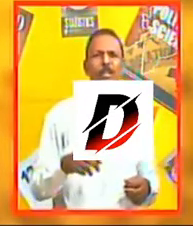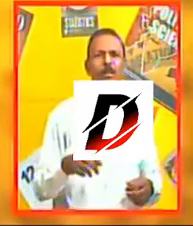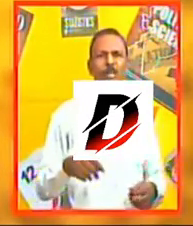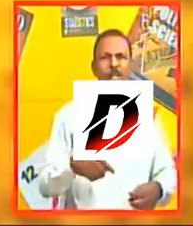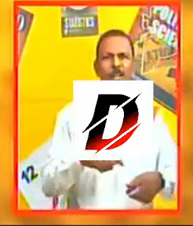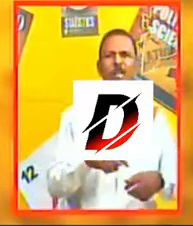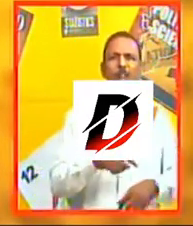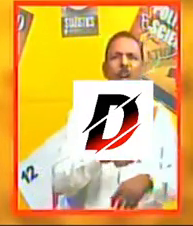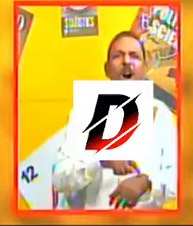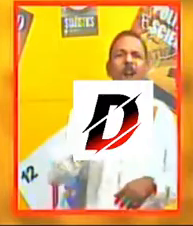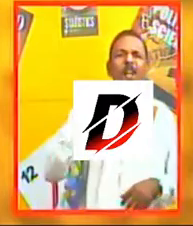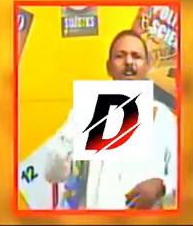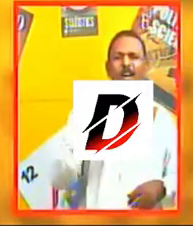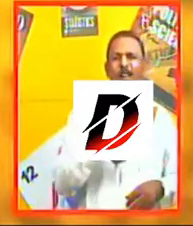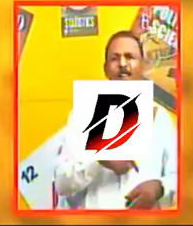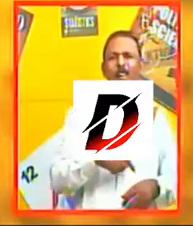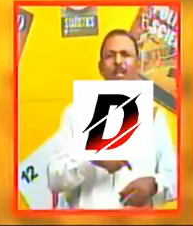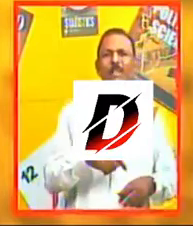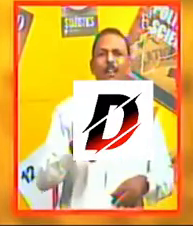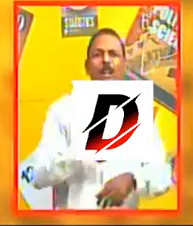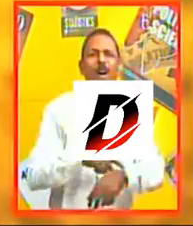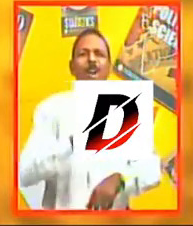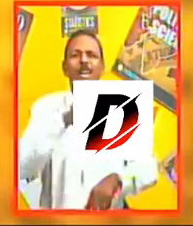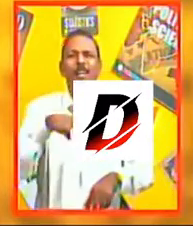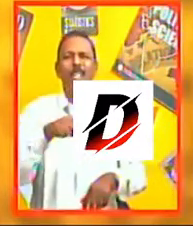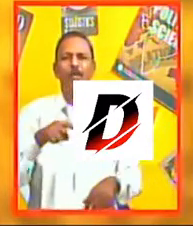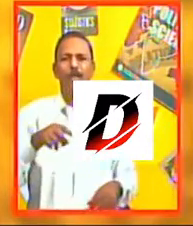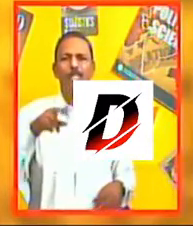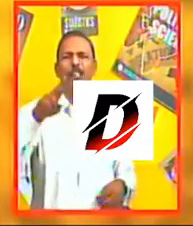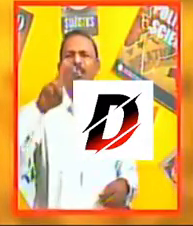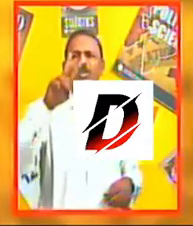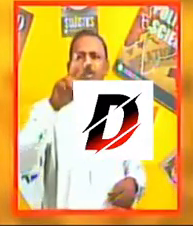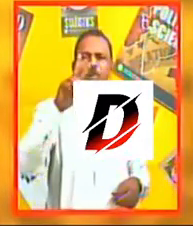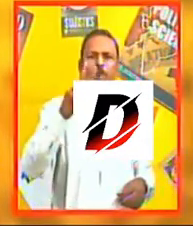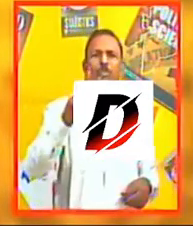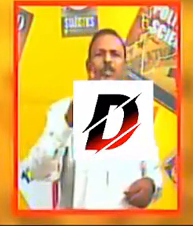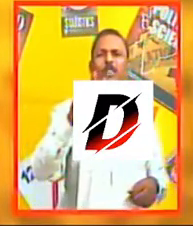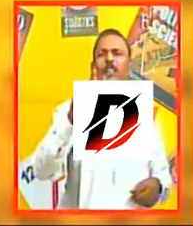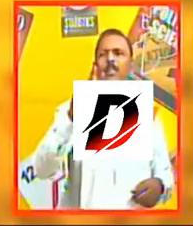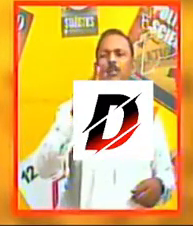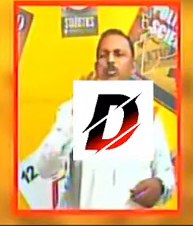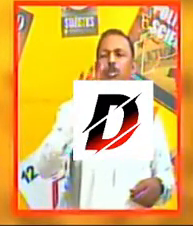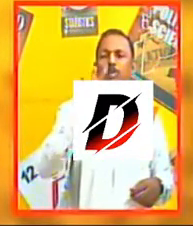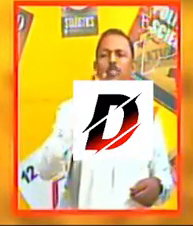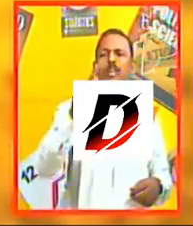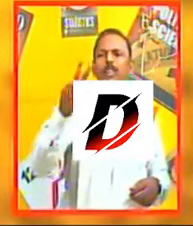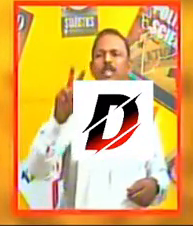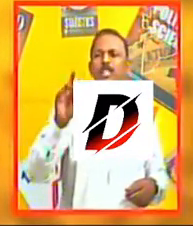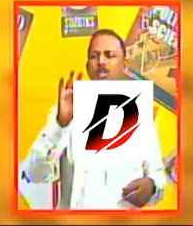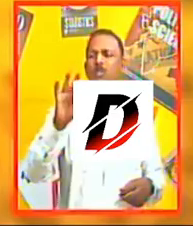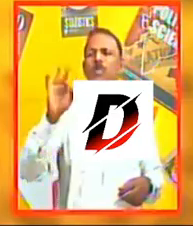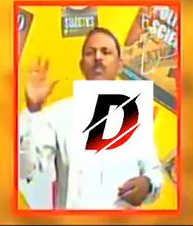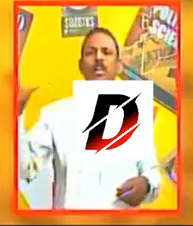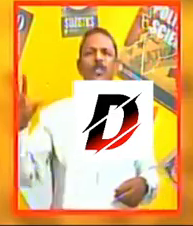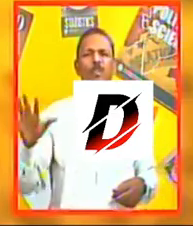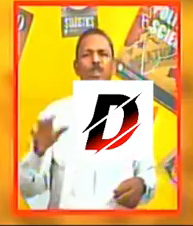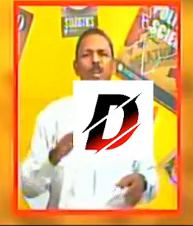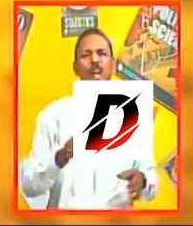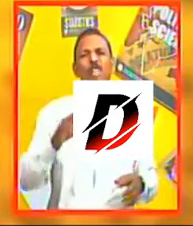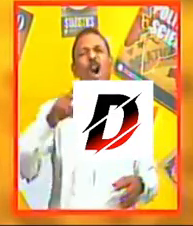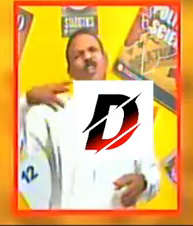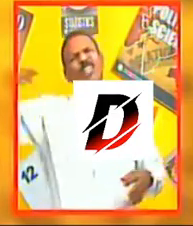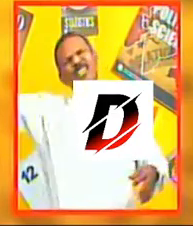32 ஆண்டுகளிலிருந்து 35 ஆண்டுகளுக்கு கிடைக்கக்கூடிய செய்தி புள்ளி உரங்கள். இனிமேல் நம்ம யார் சொல்லுவோமா, கிளைமேட் சரியில்லை சொல்லி சொல்லுவோமா? கிளைமேட்னா